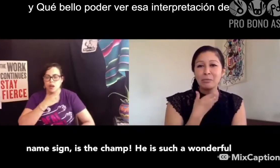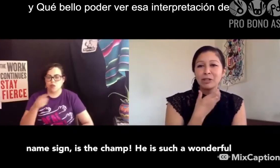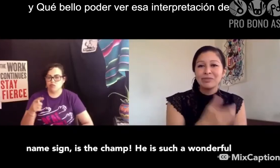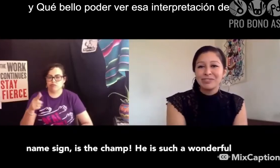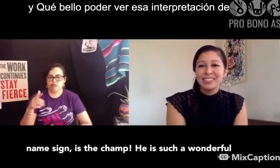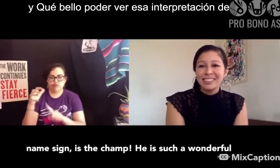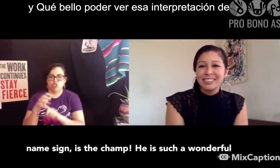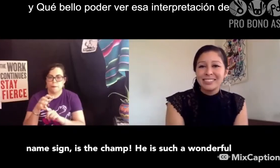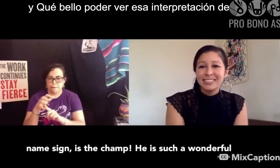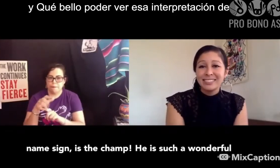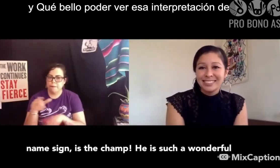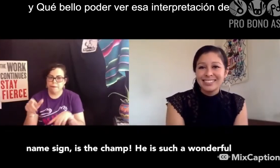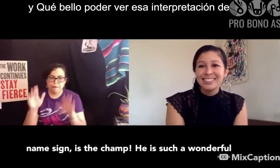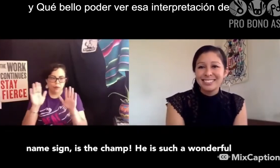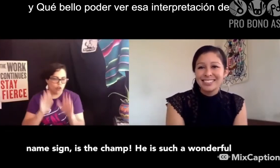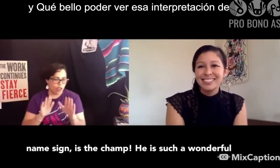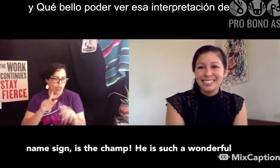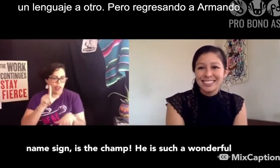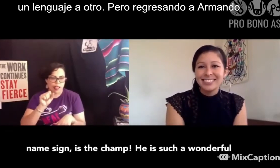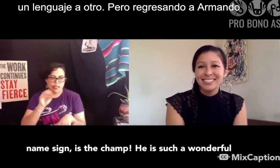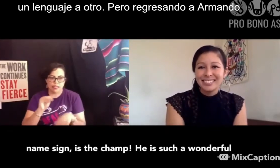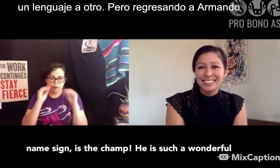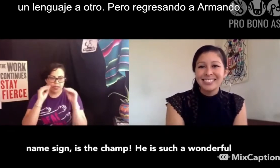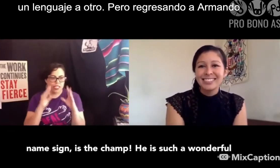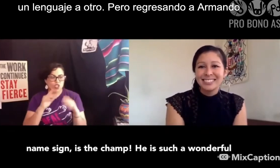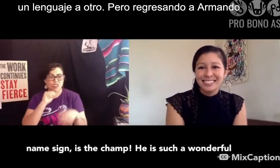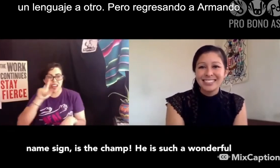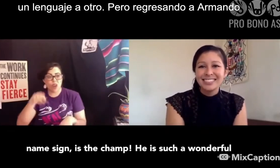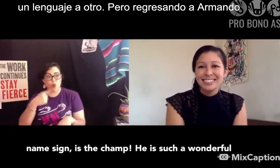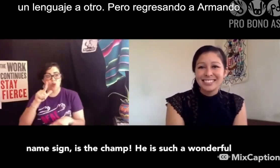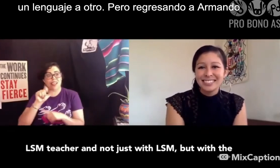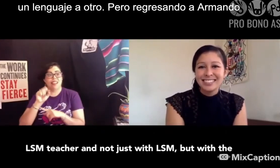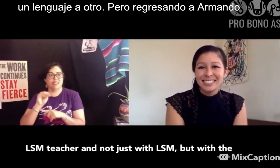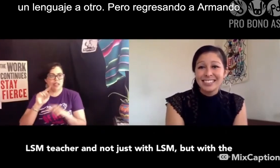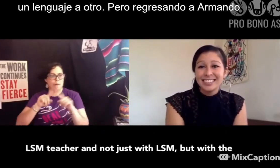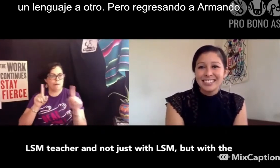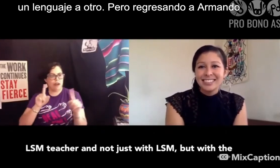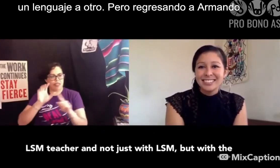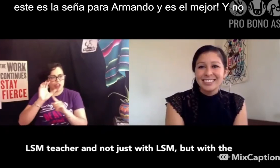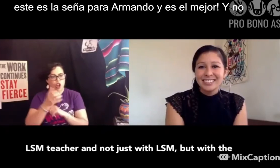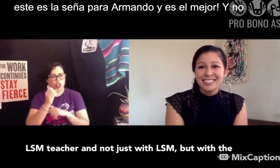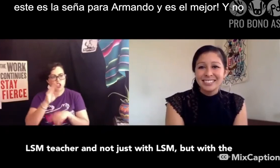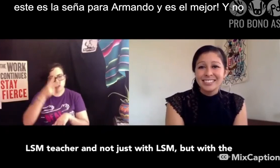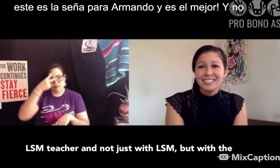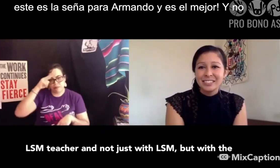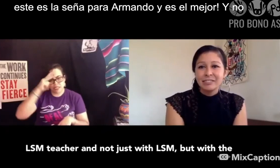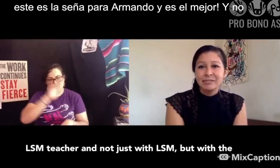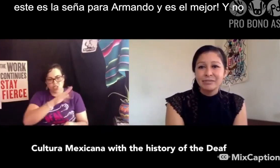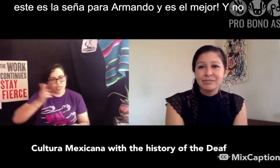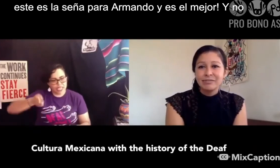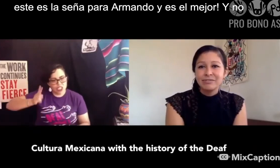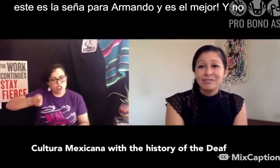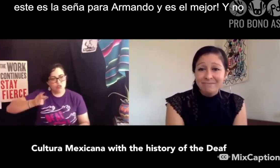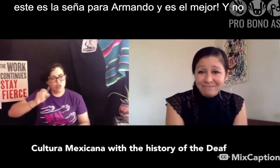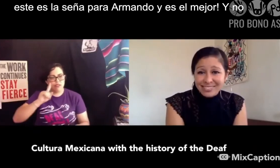qué bello poder ver esa interpretación de un lenguaje a otro. Pero regresando a Armando, esta es la seña